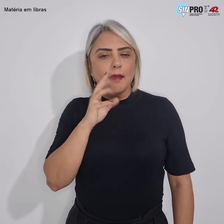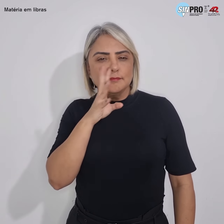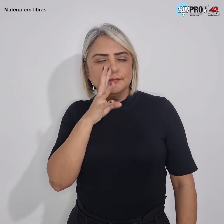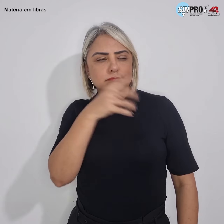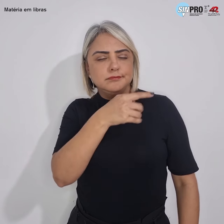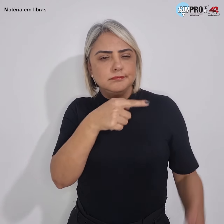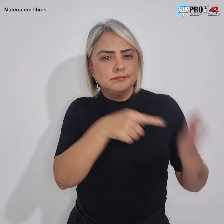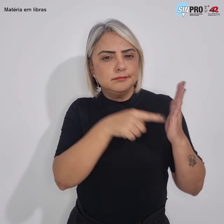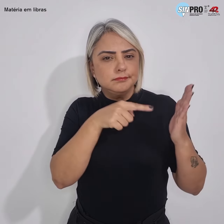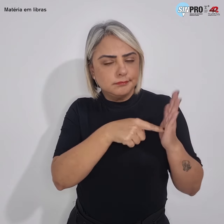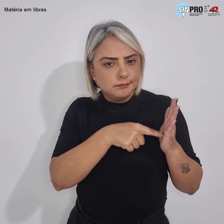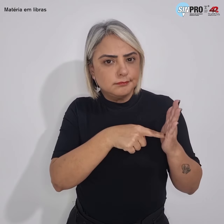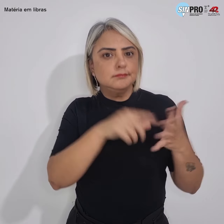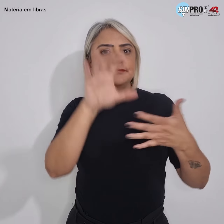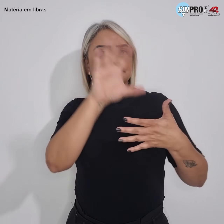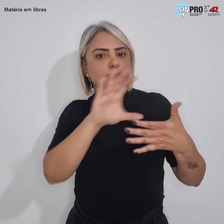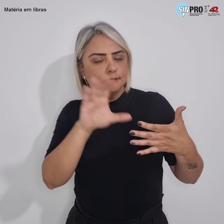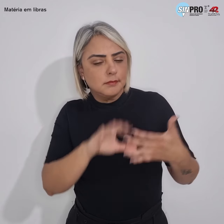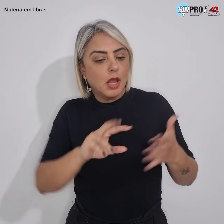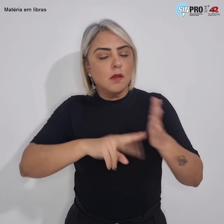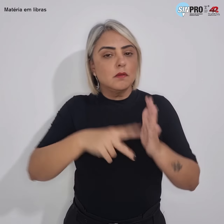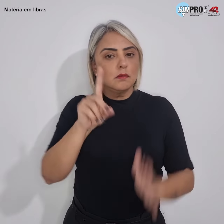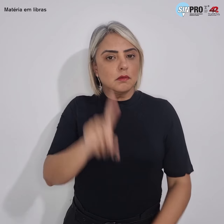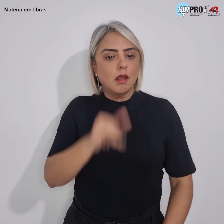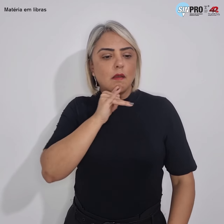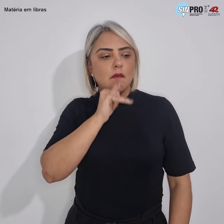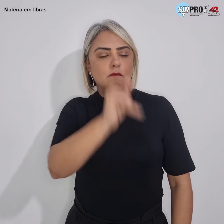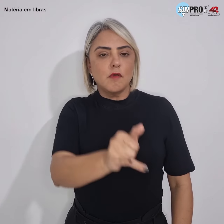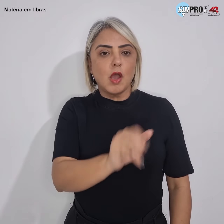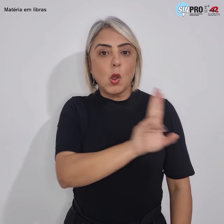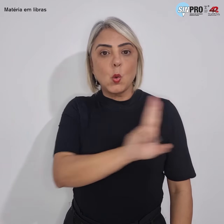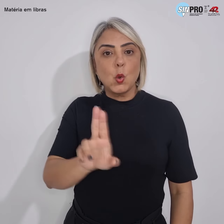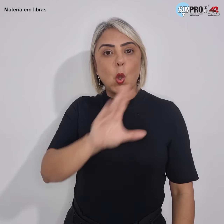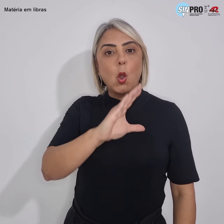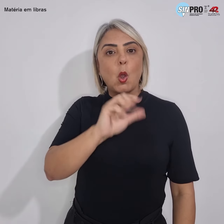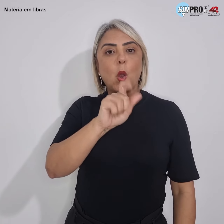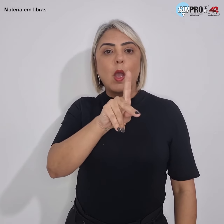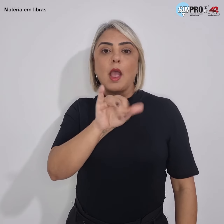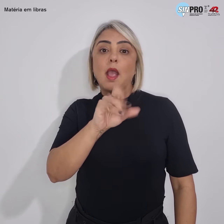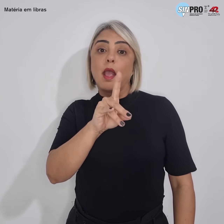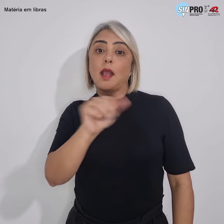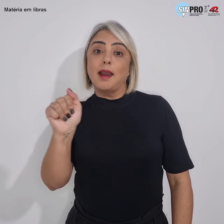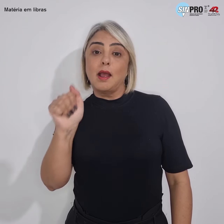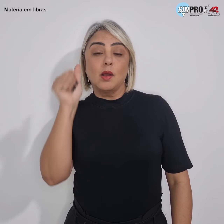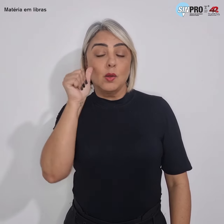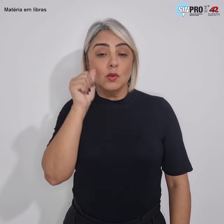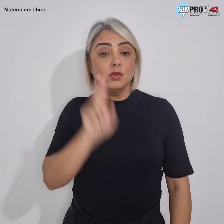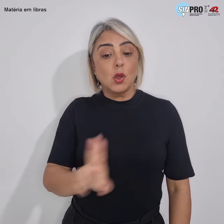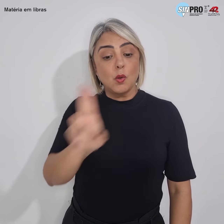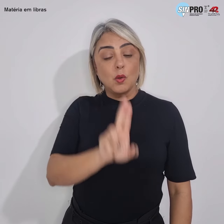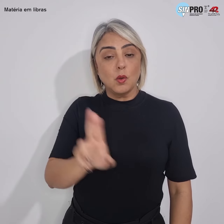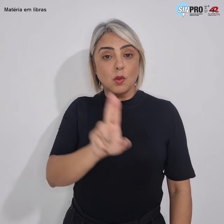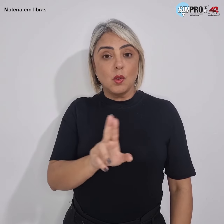denunciados pela categoria. O SimproDF informa que o nome Cláudia Maria Rodrigues, utilizado pela